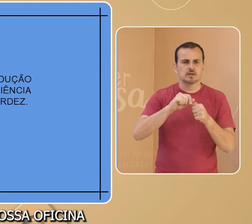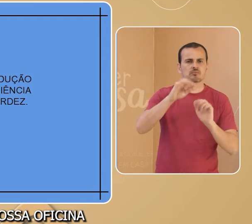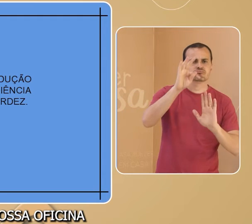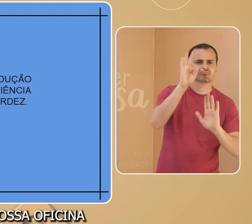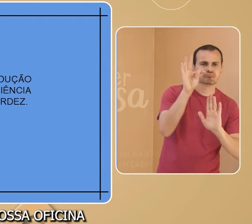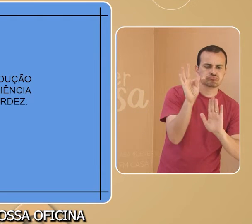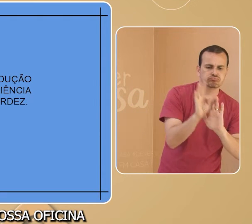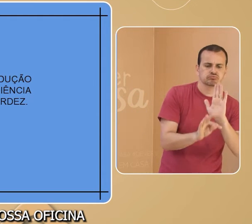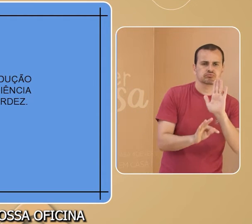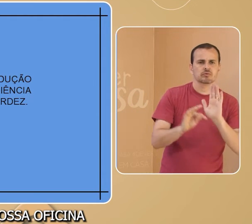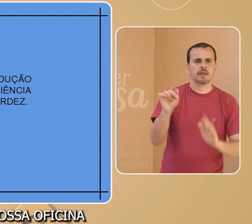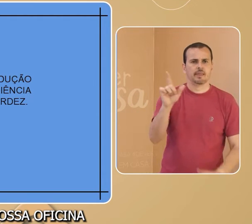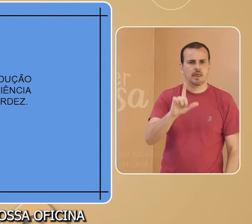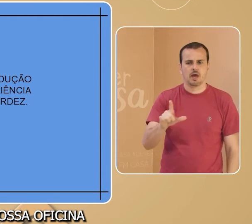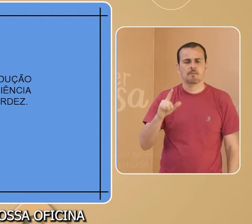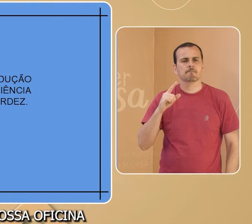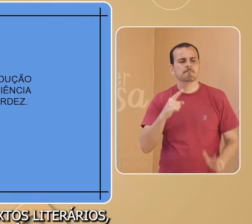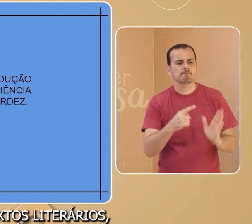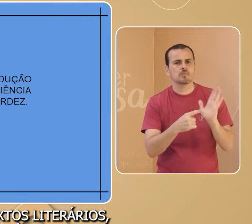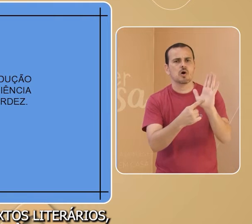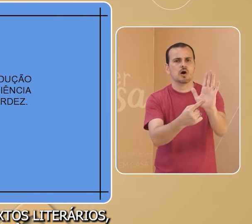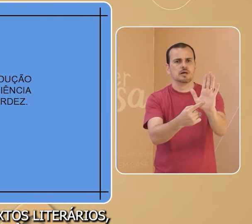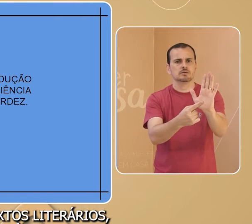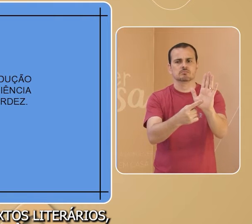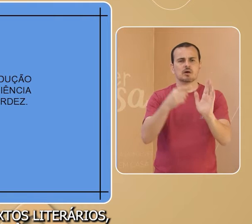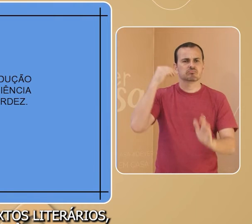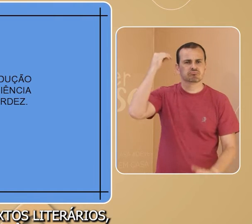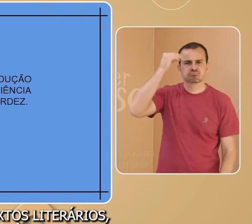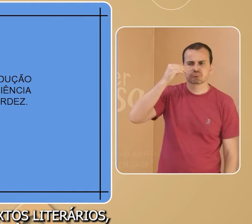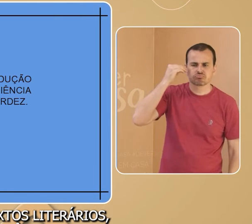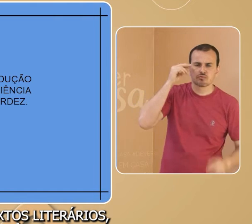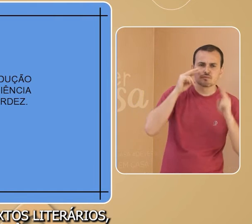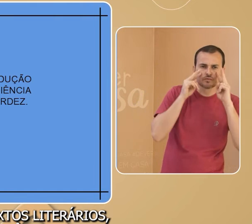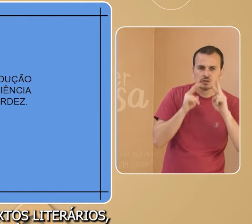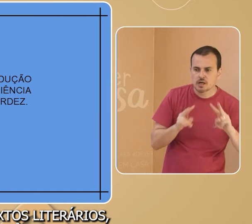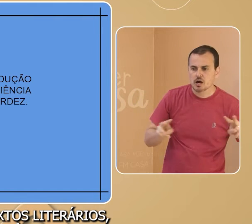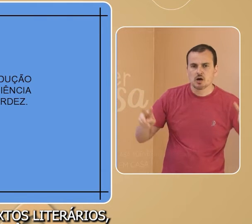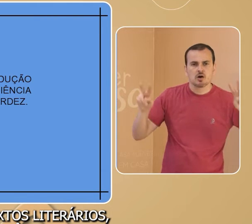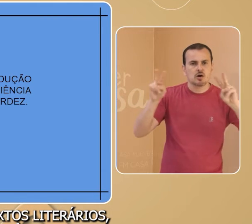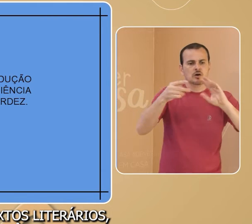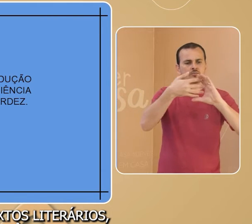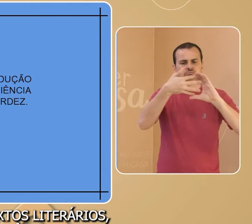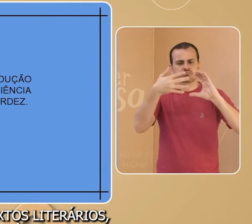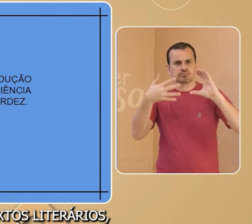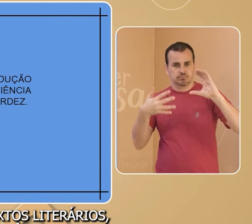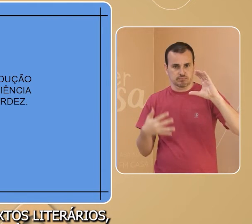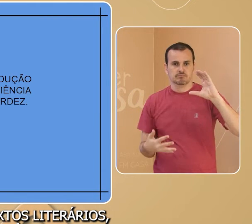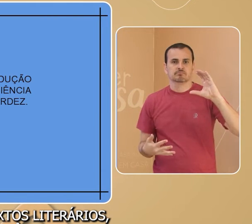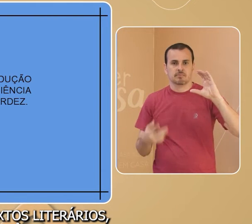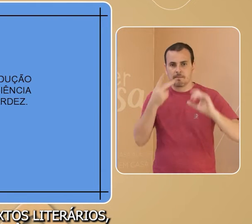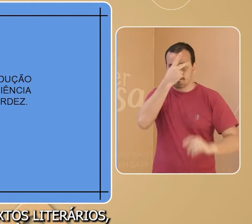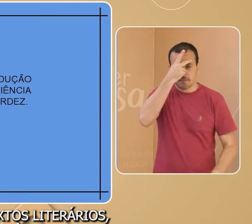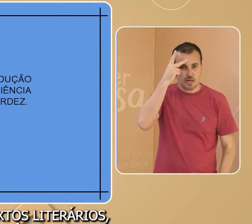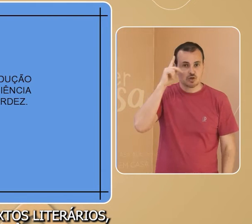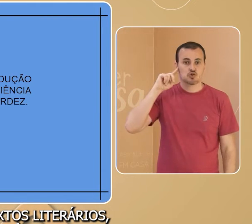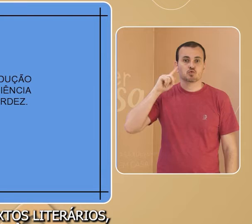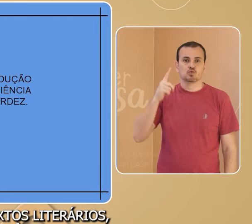compreender a literatura surda e a produção de textos literários, que traduz a experiência visual e